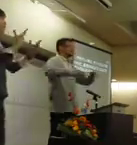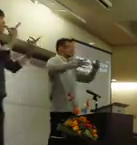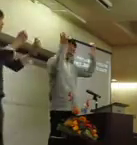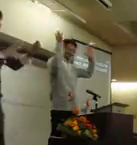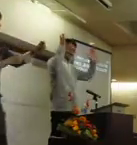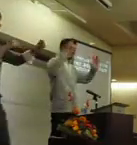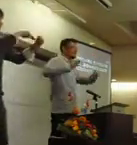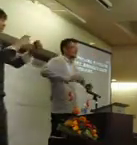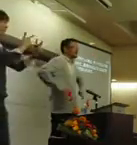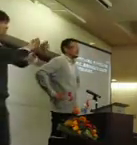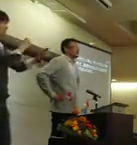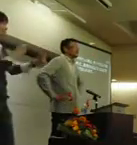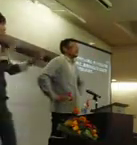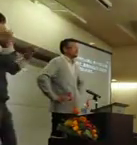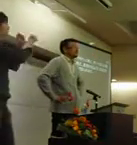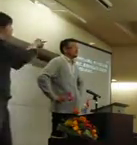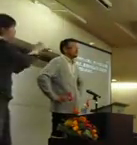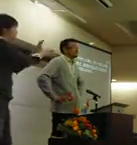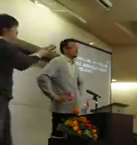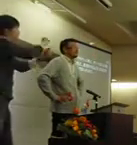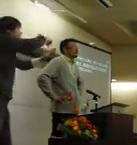ずに